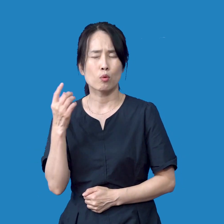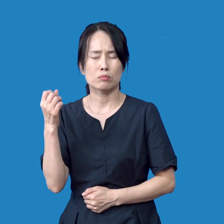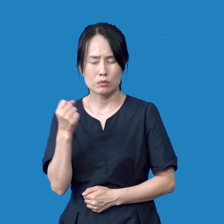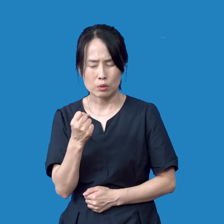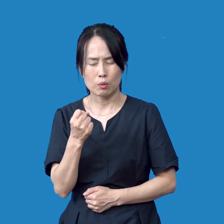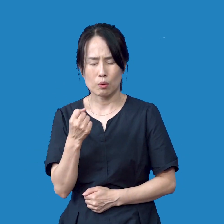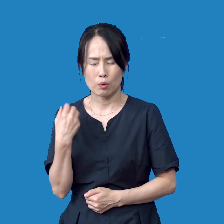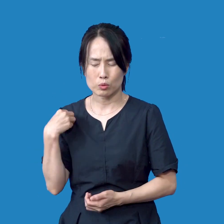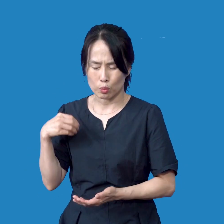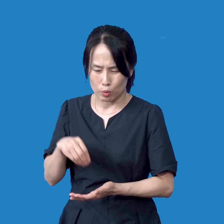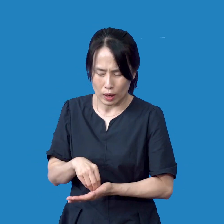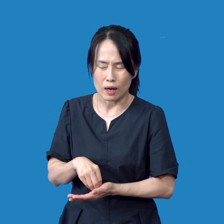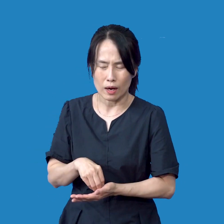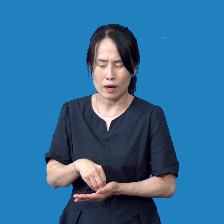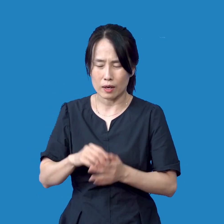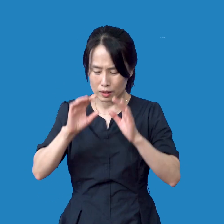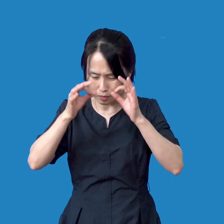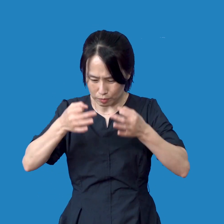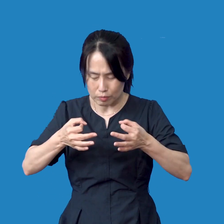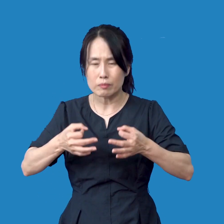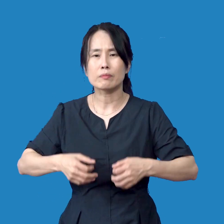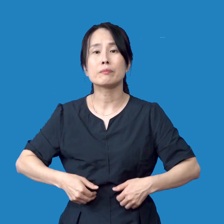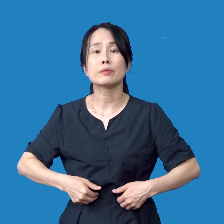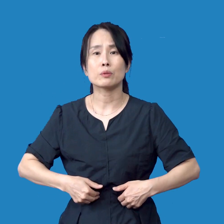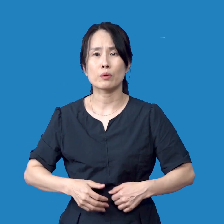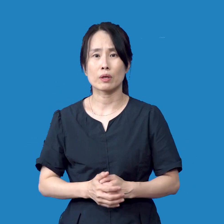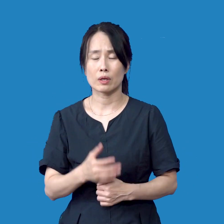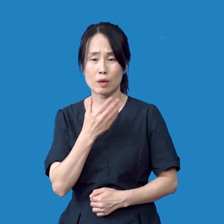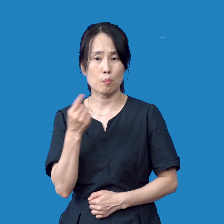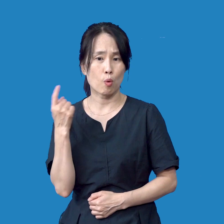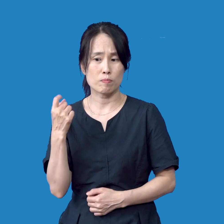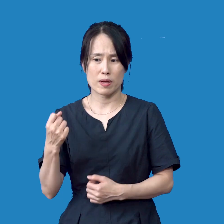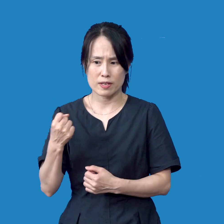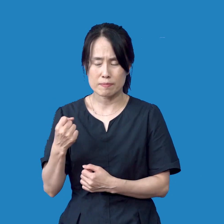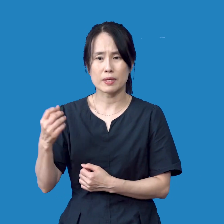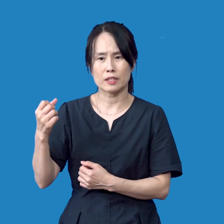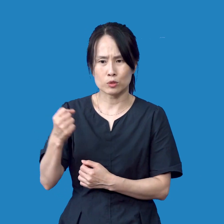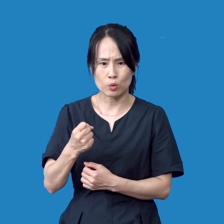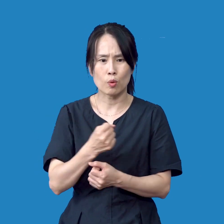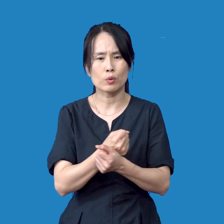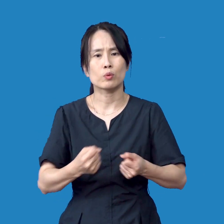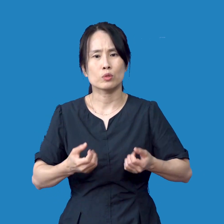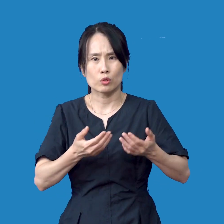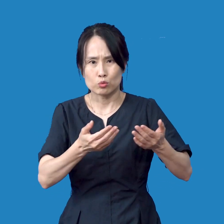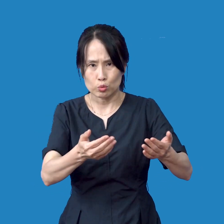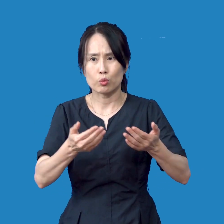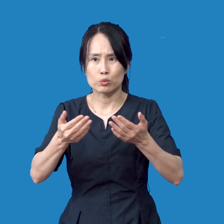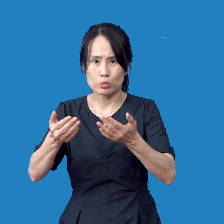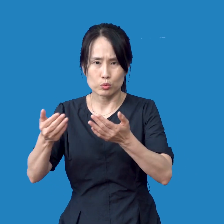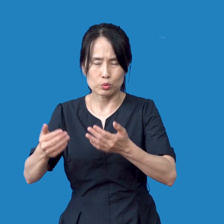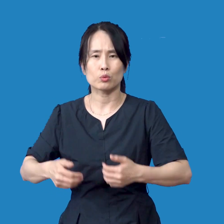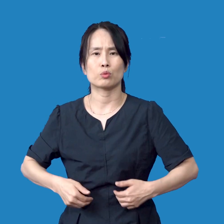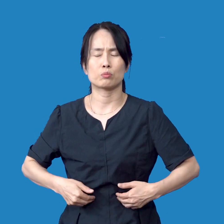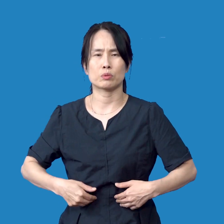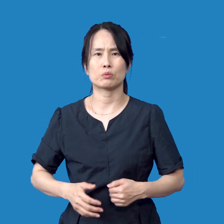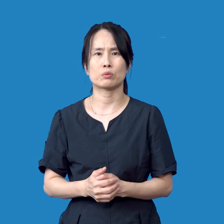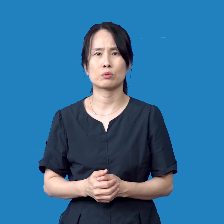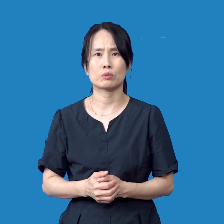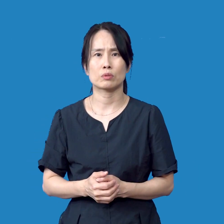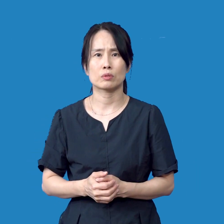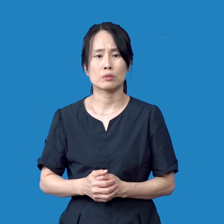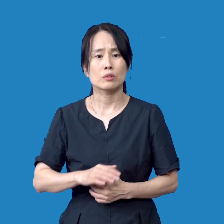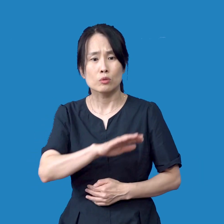돌아가야 된다는 말입니다. 그리고 그 복음의 힘으로 용서를 해야 합니다. 우리는